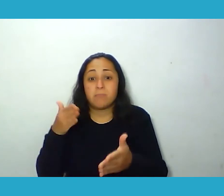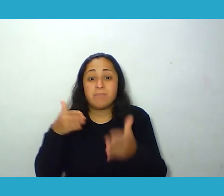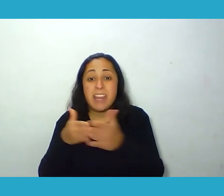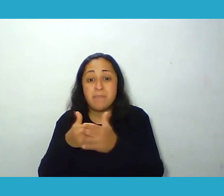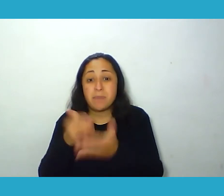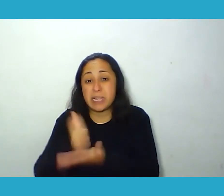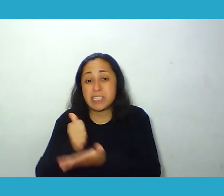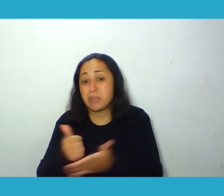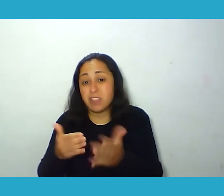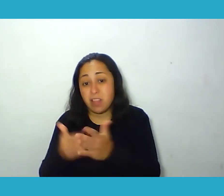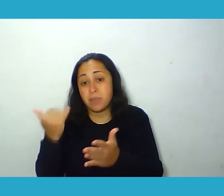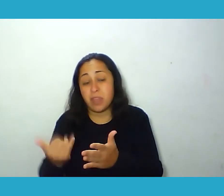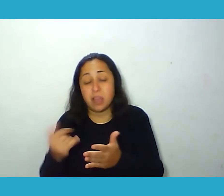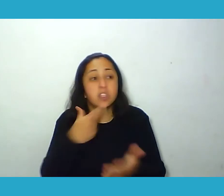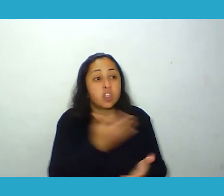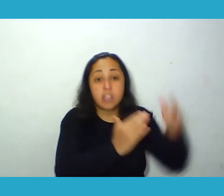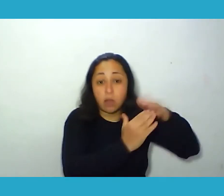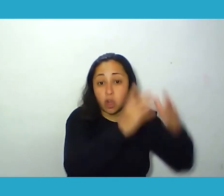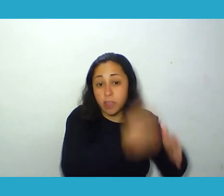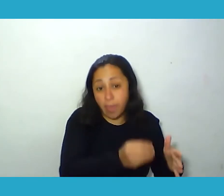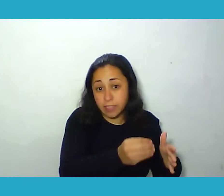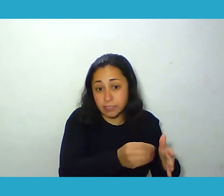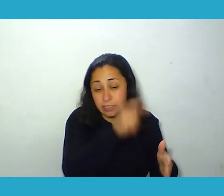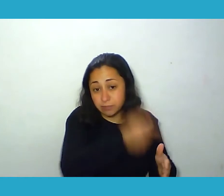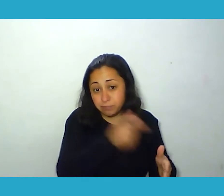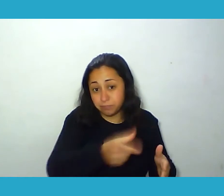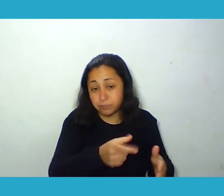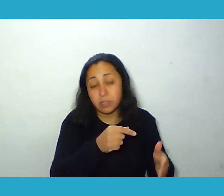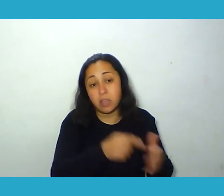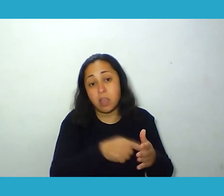Es por ello que deben las autoridades administrativas y judiciales